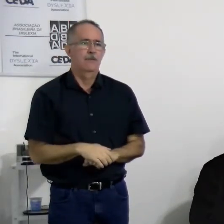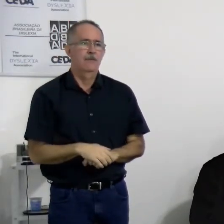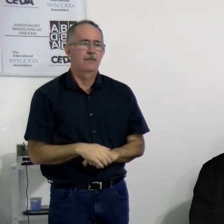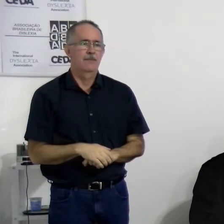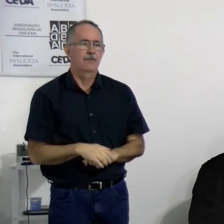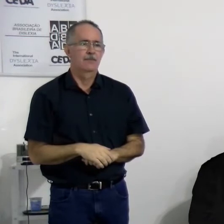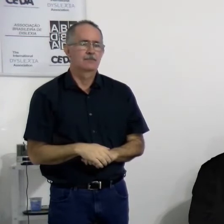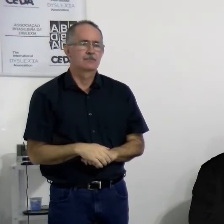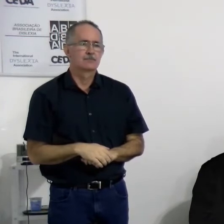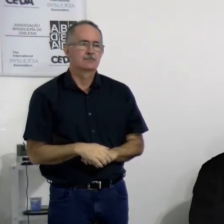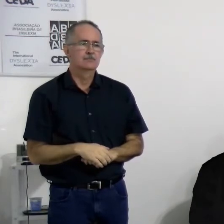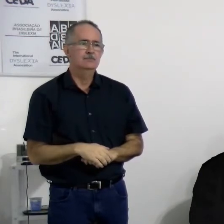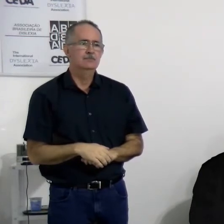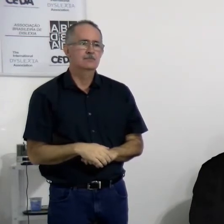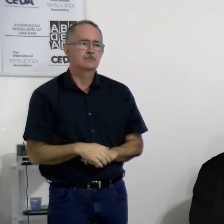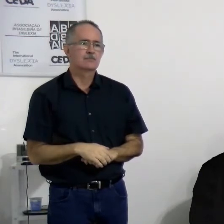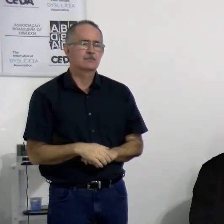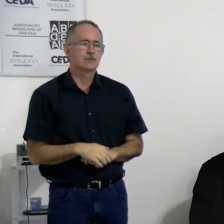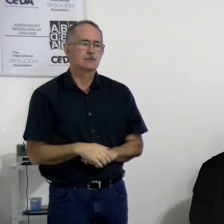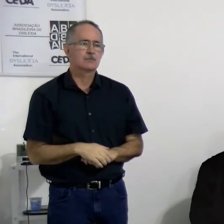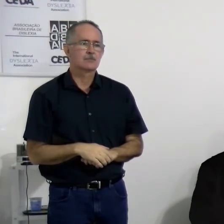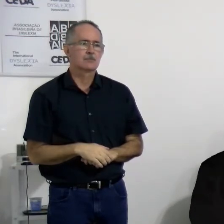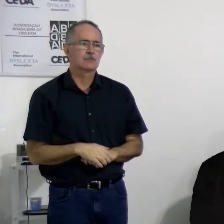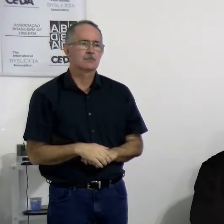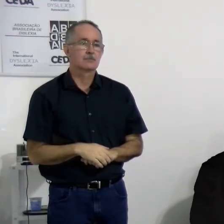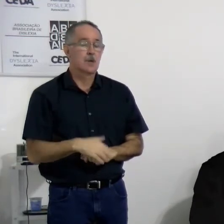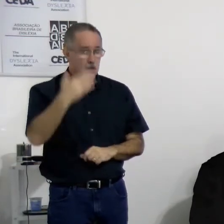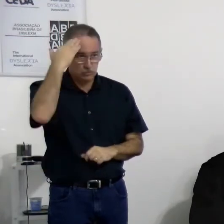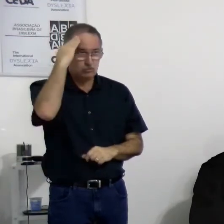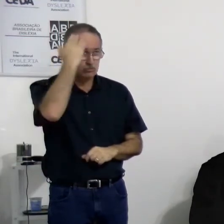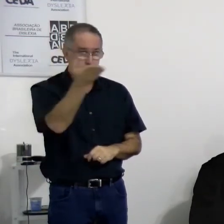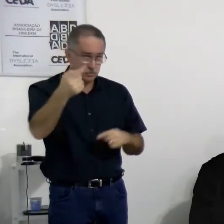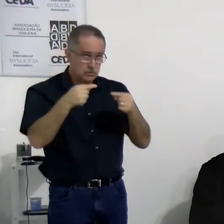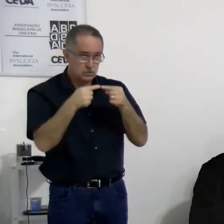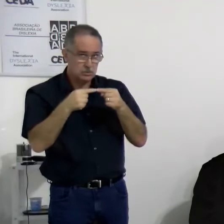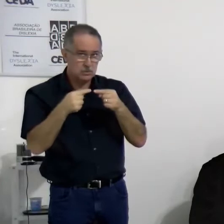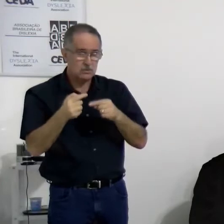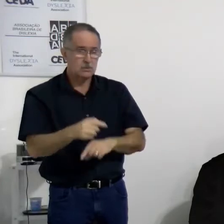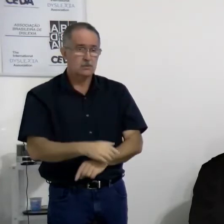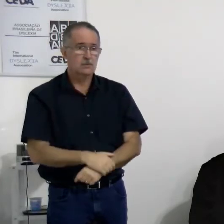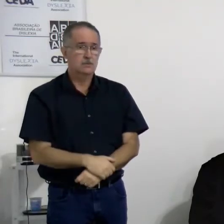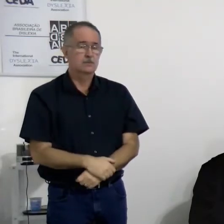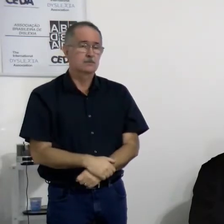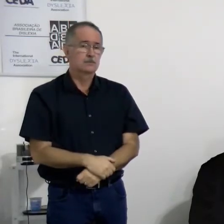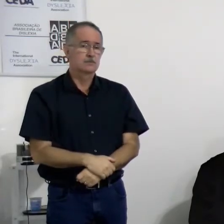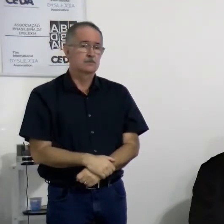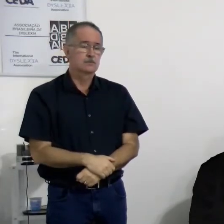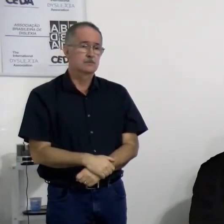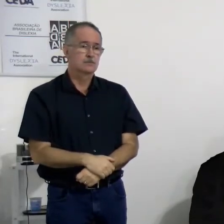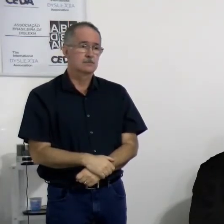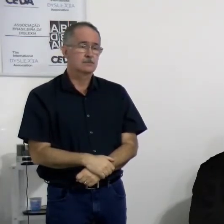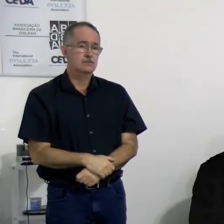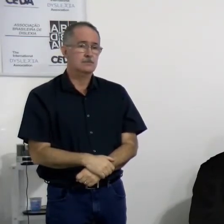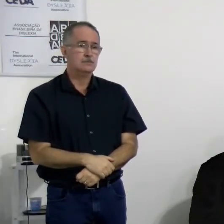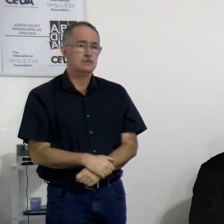agree on that, I hope. Vocês concordam, né? Yeah. So we know that the young